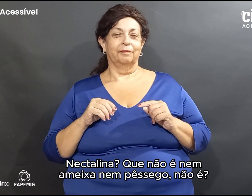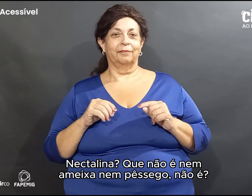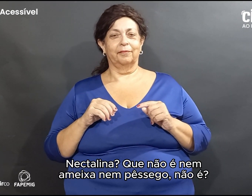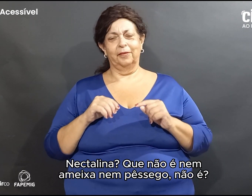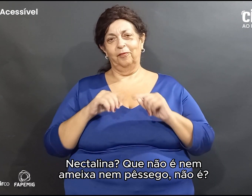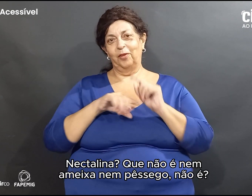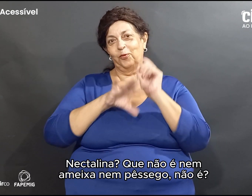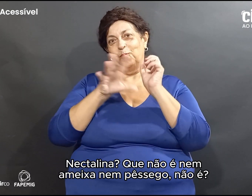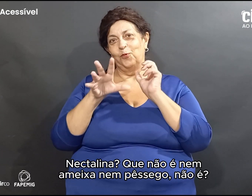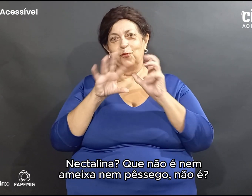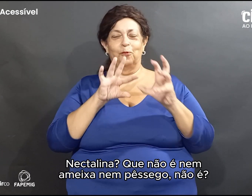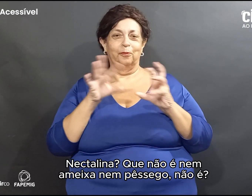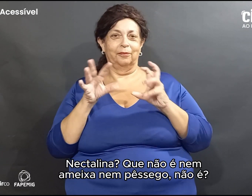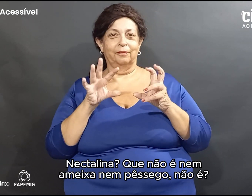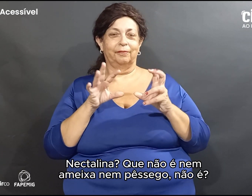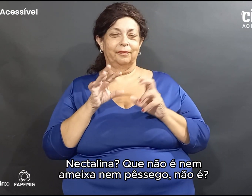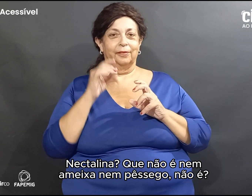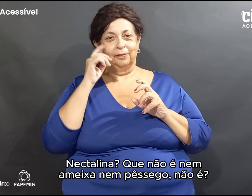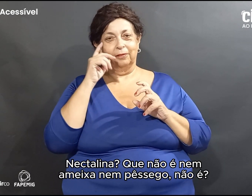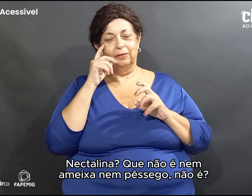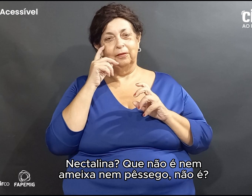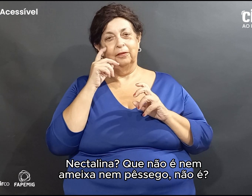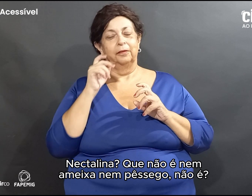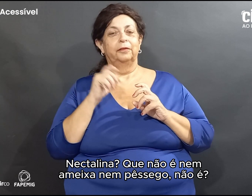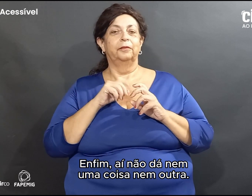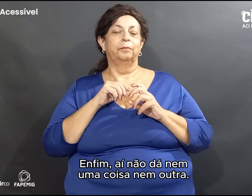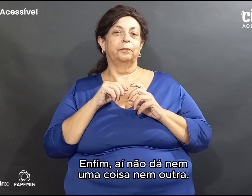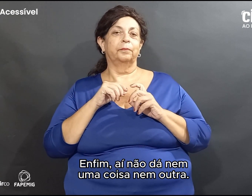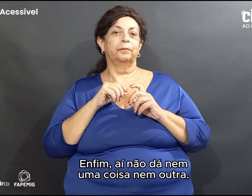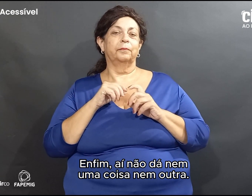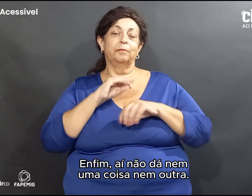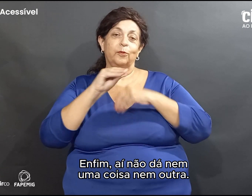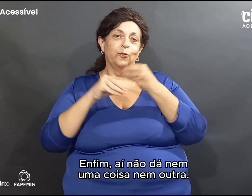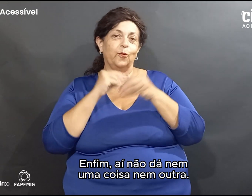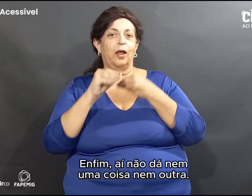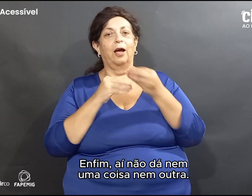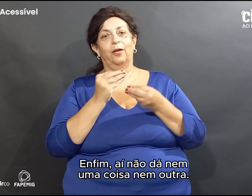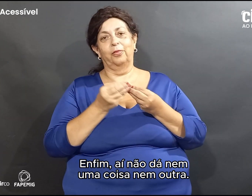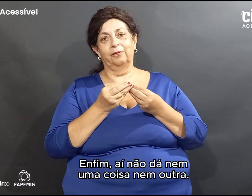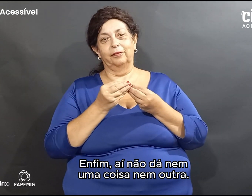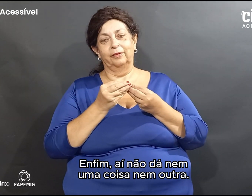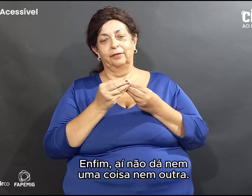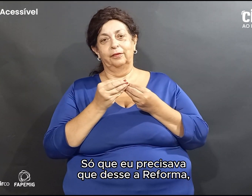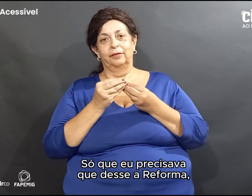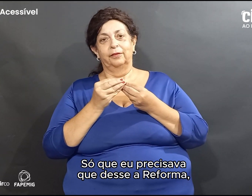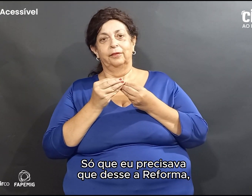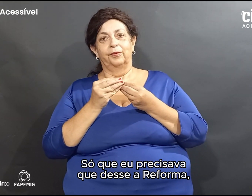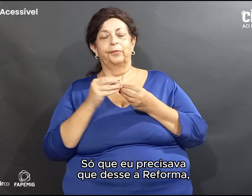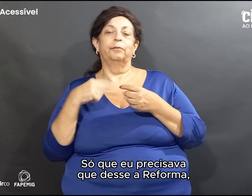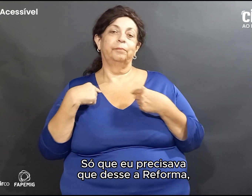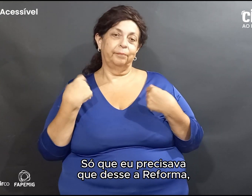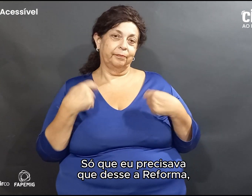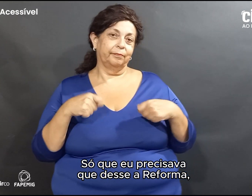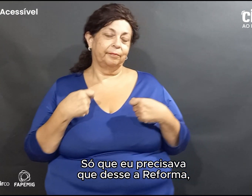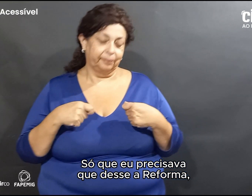Que não é nem ameixa nem pêssego, não é? E aí, enfim, aí não dá nenhuma coisa nem outra. Só que eu precisava que